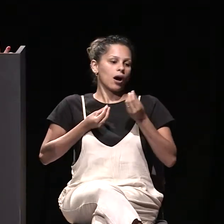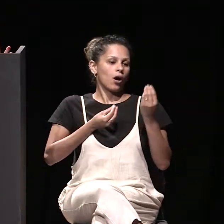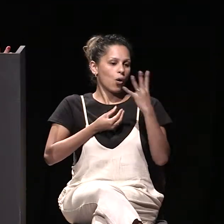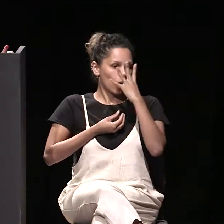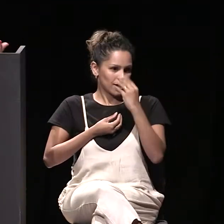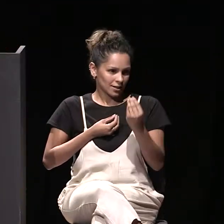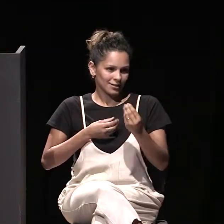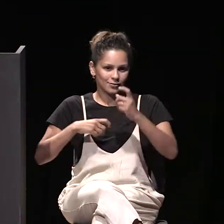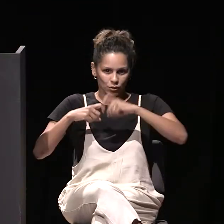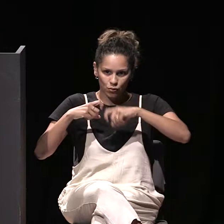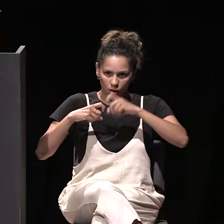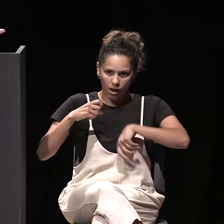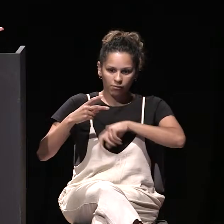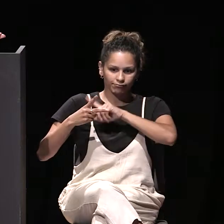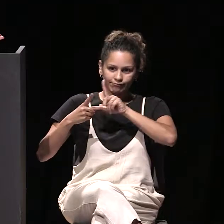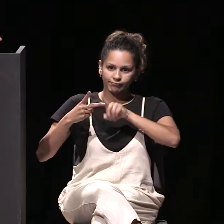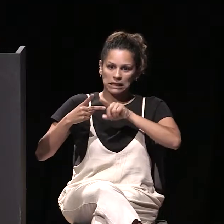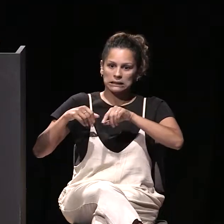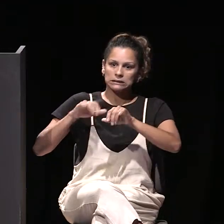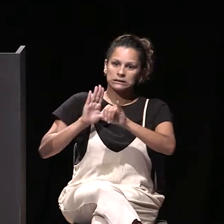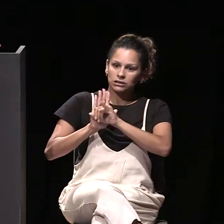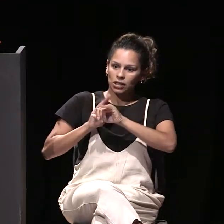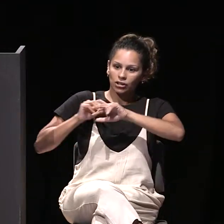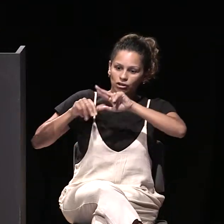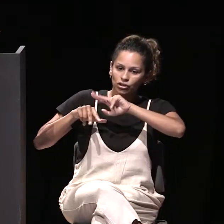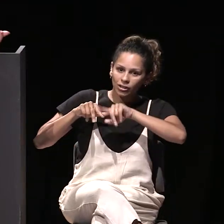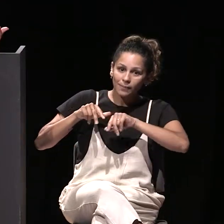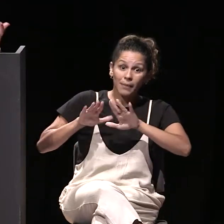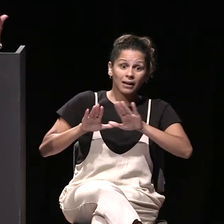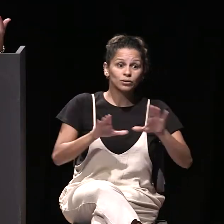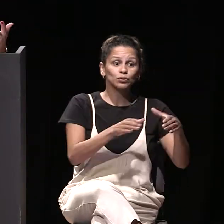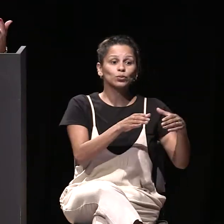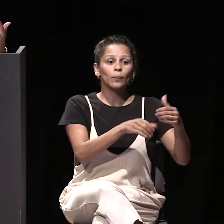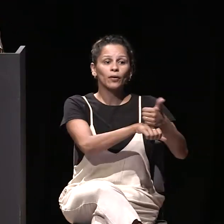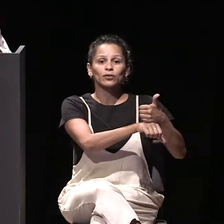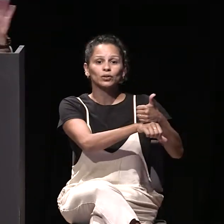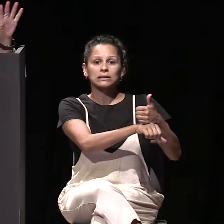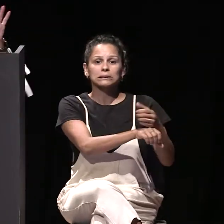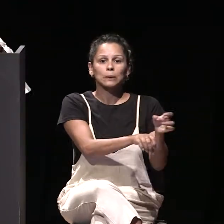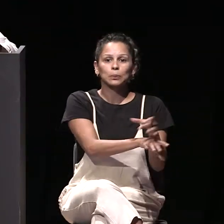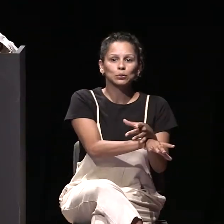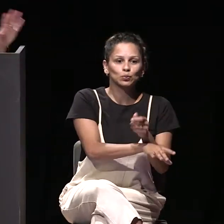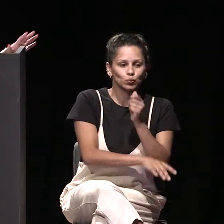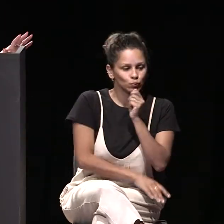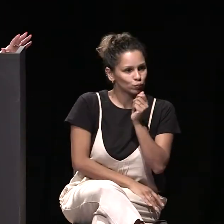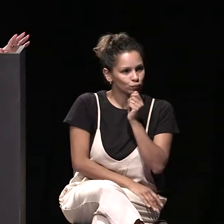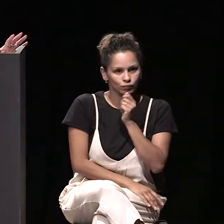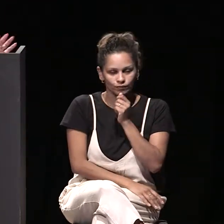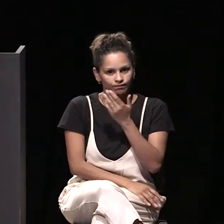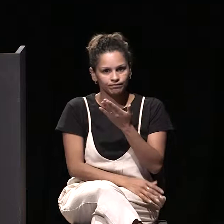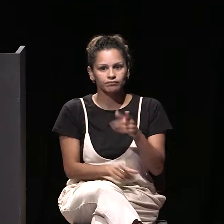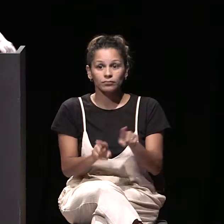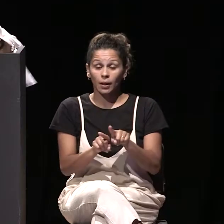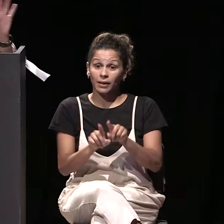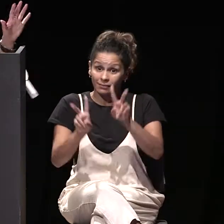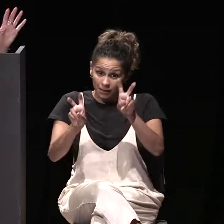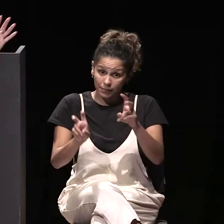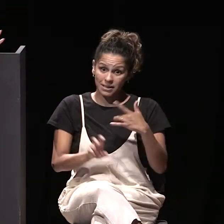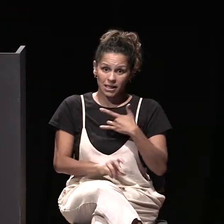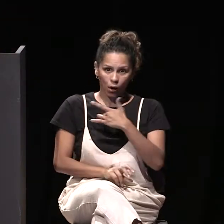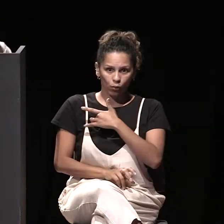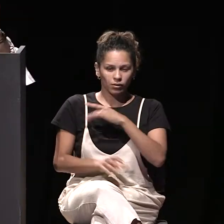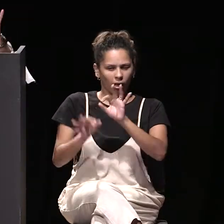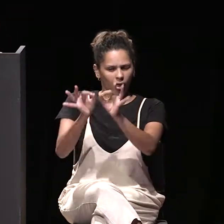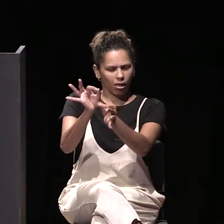estão preparados. E é difícil acesso, porque sempre o serviço de saúde, aqui uma questão que eu não vou entrar, porque é longa